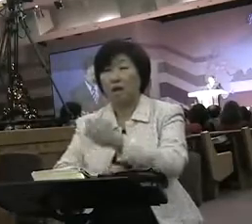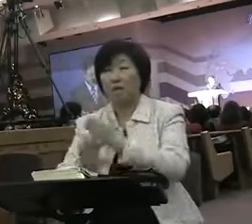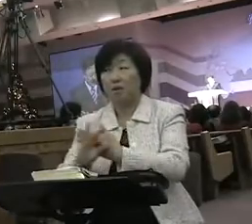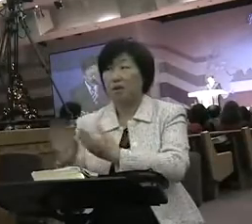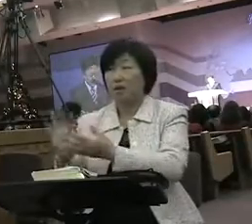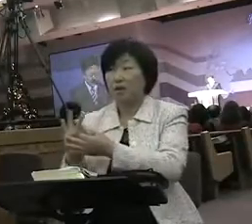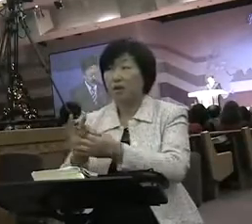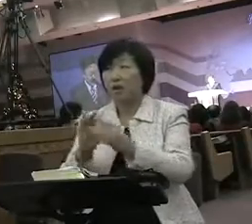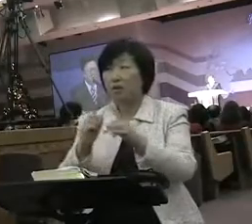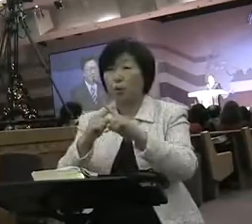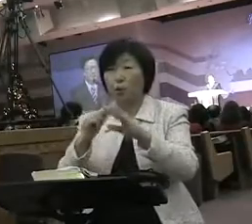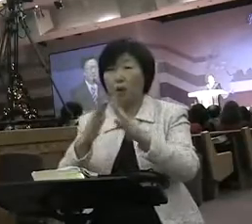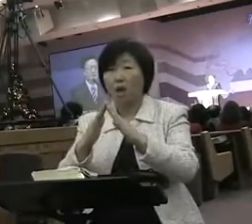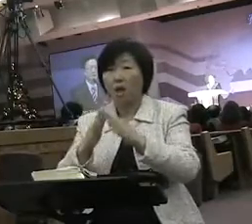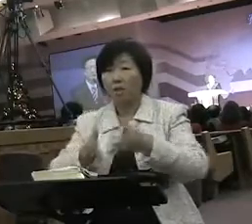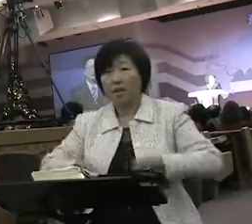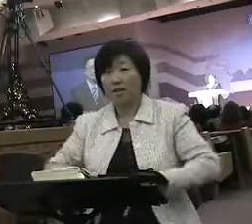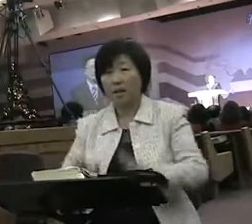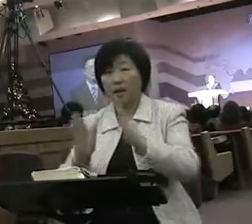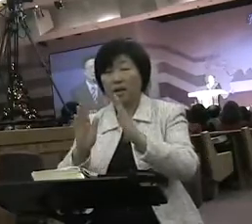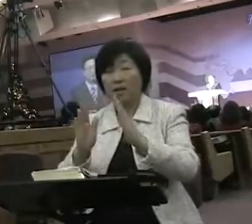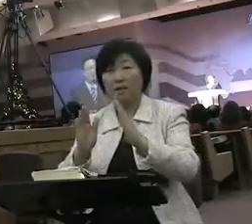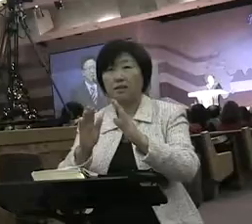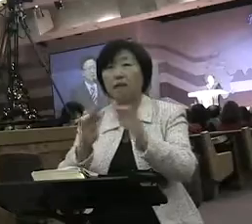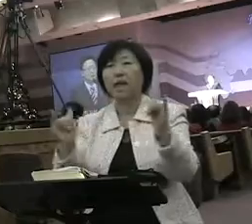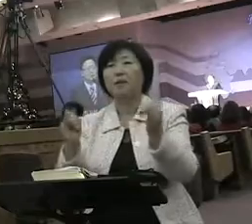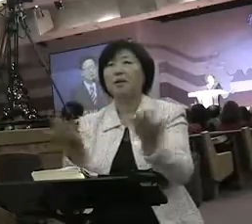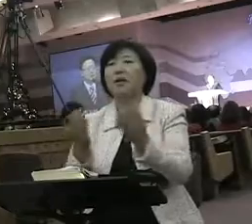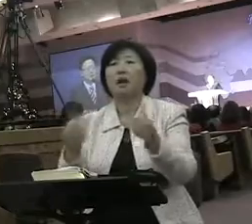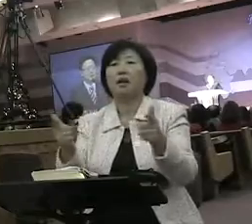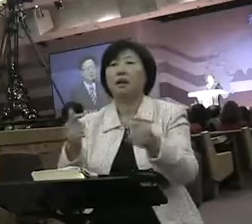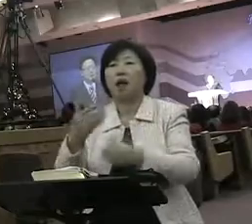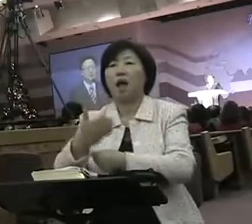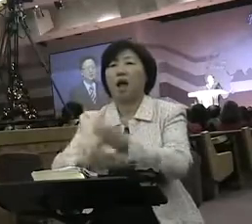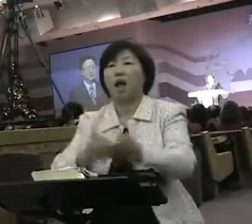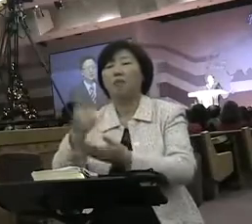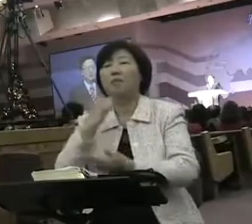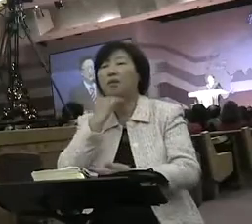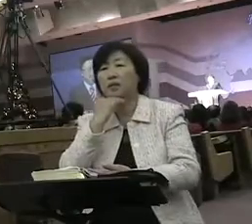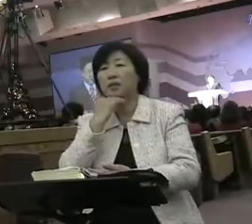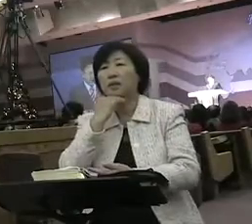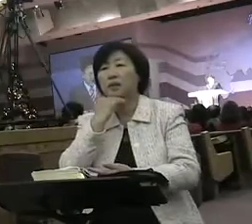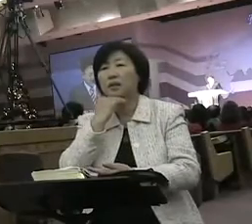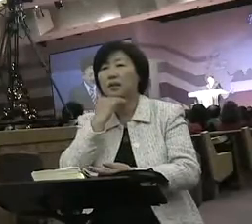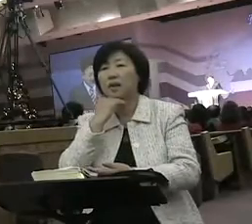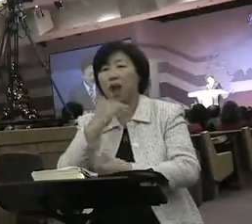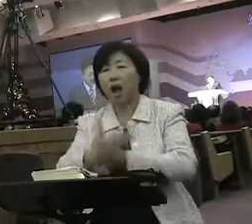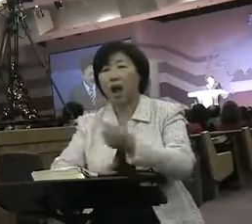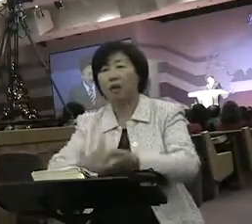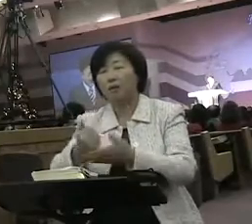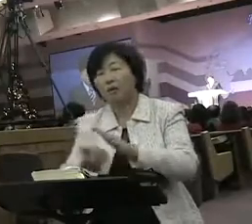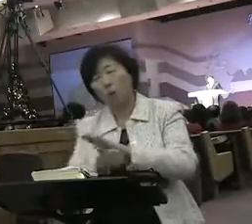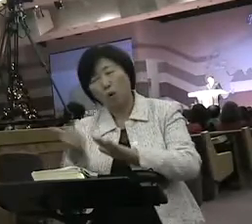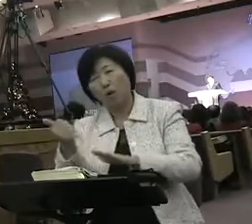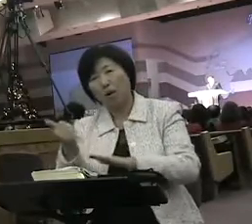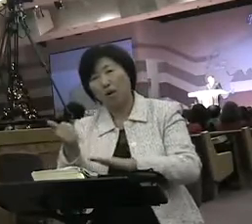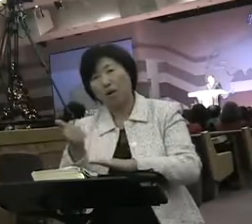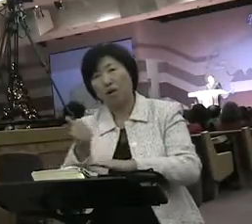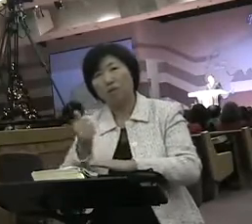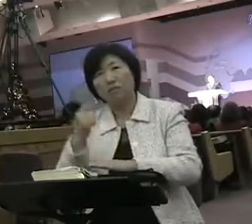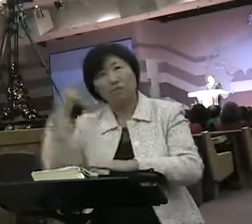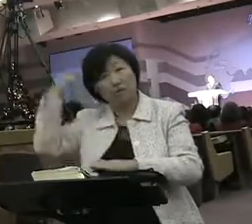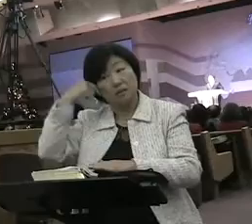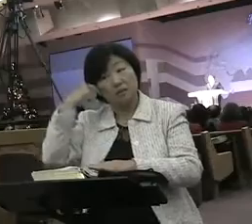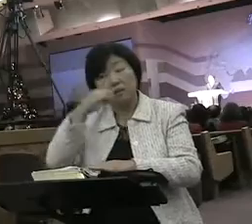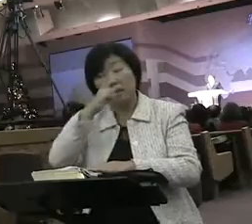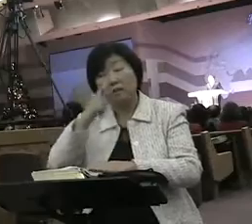교회의 탄생은 사람의 일이 아니라 우리 하나님의 기대와 소원의 일이라는 것을 실감하고 있습니다.